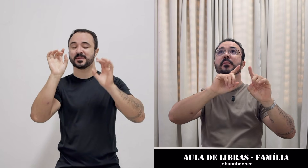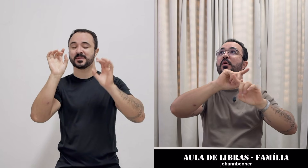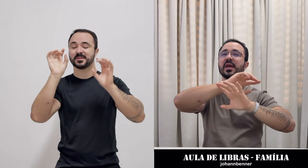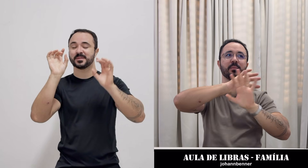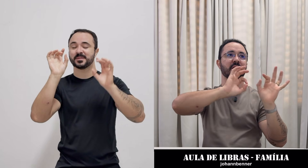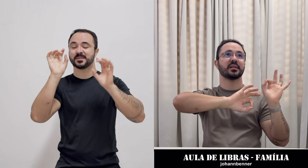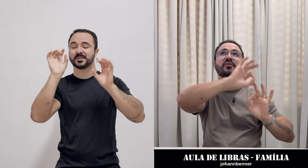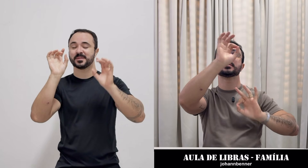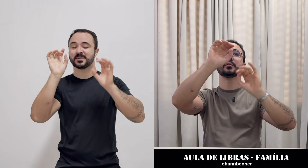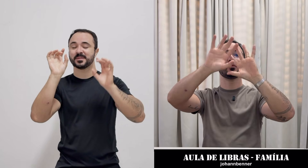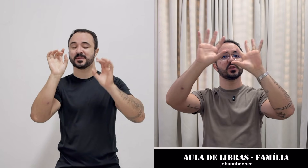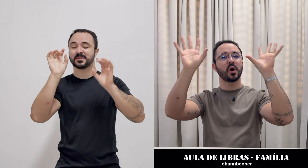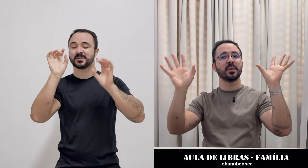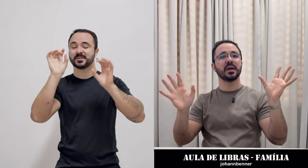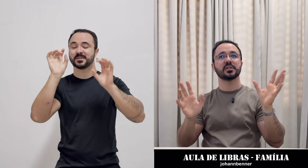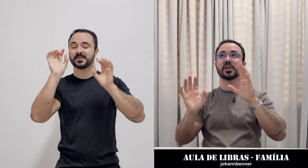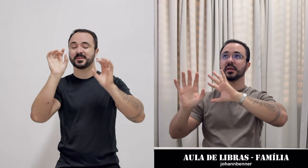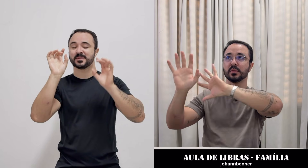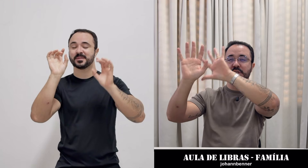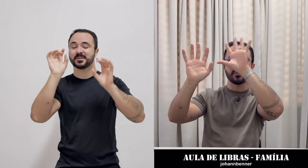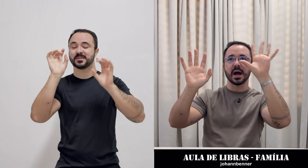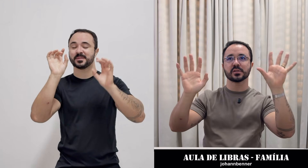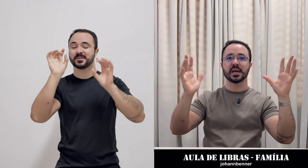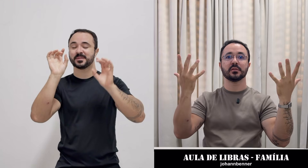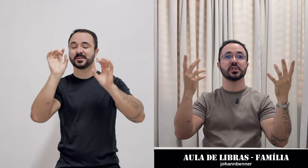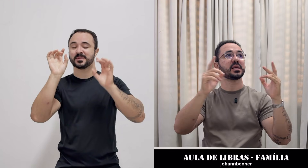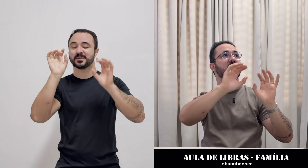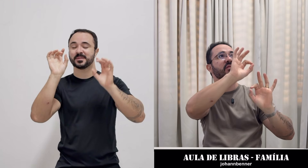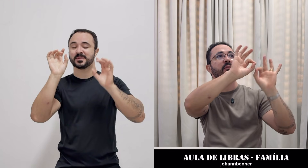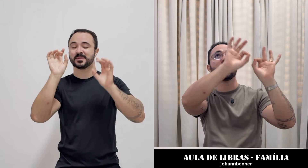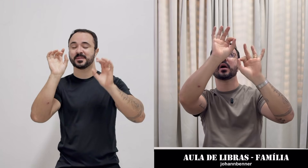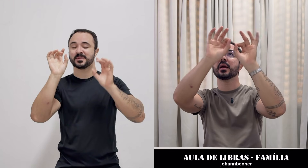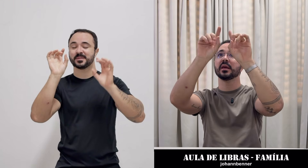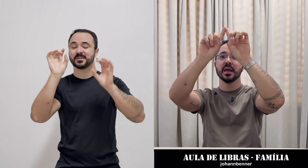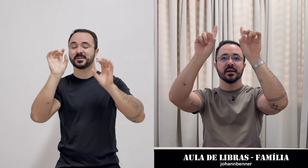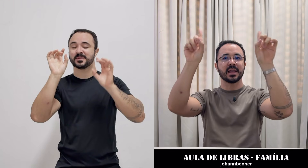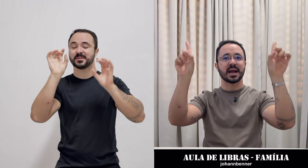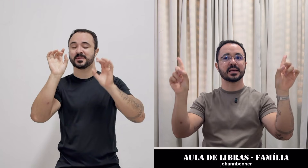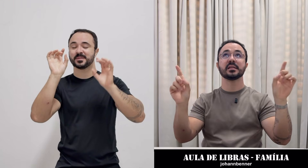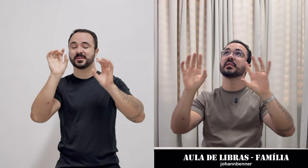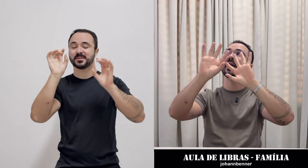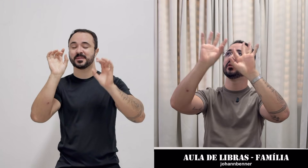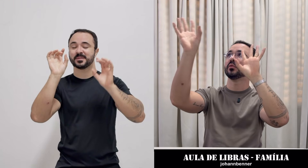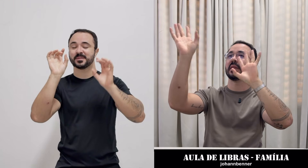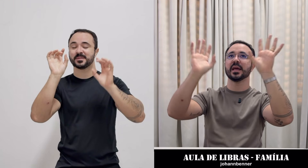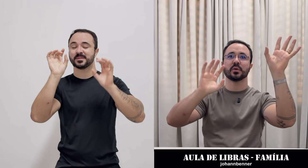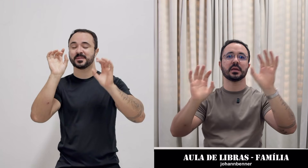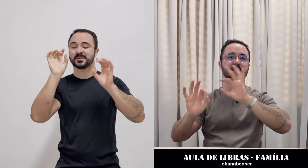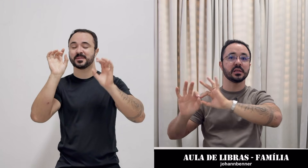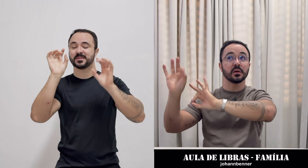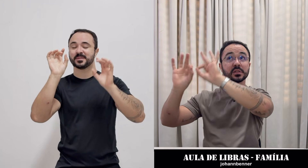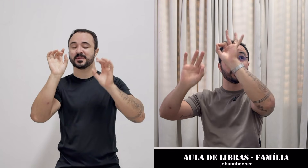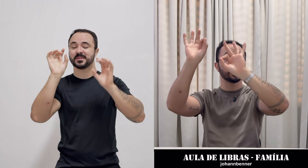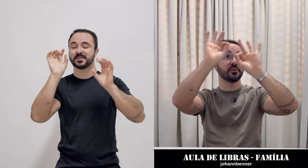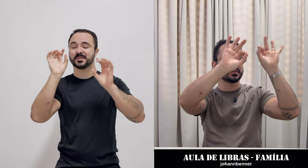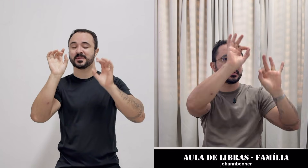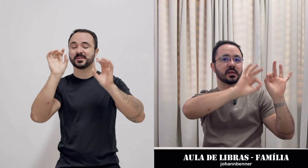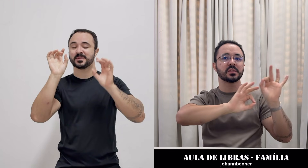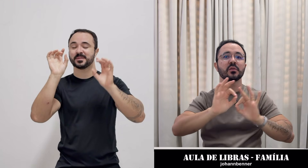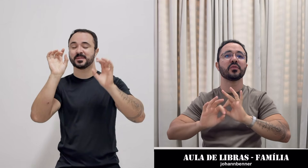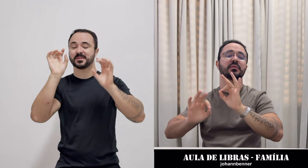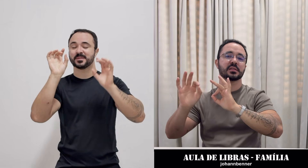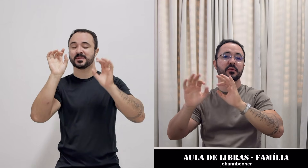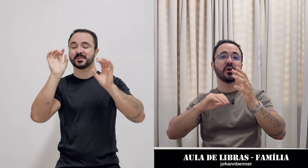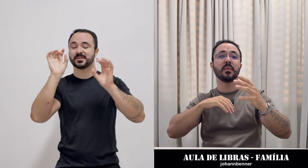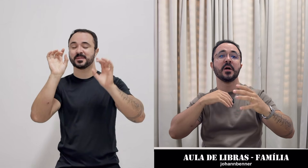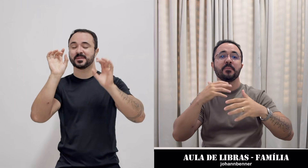casa. Por quê? Porque ele está fazendo visualmente aqui no espaço, querendo dizer que ele vai colocar aqui na casa inteira, no teto, aqui assim. Então você pode ver esse sinal